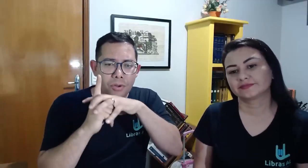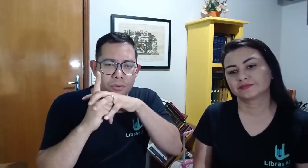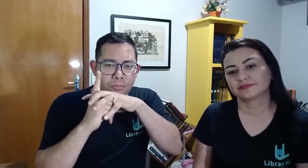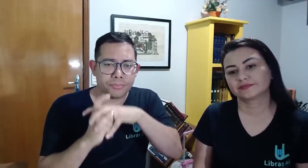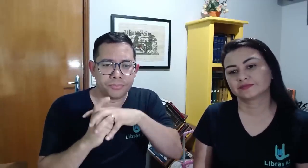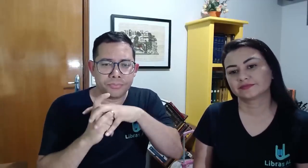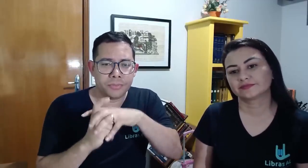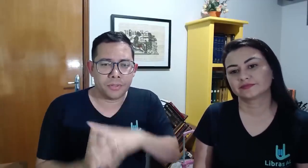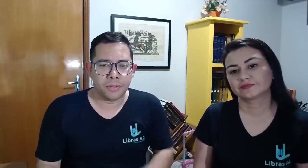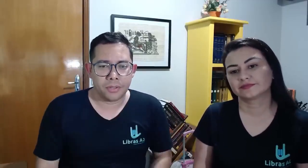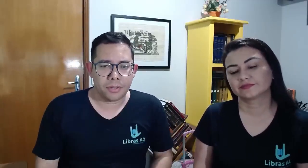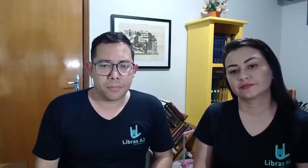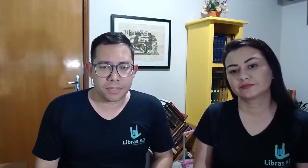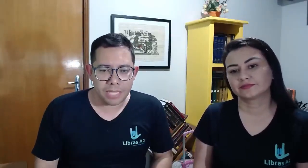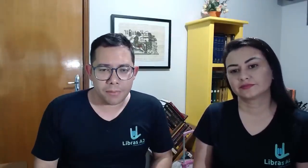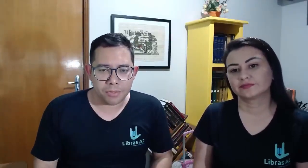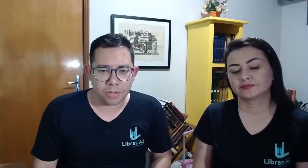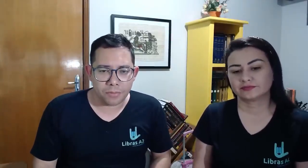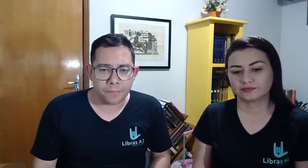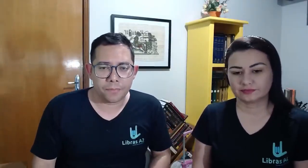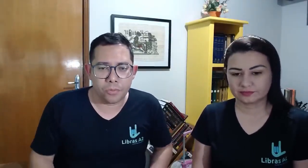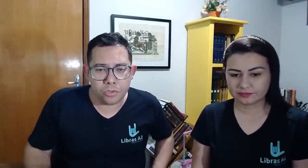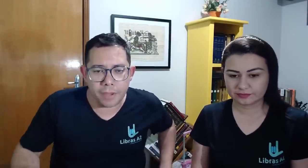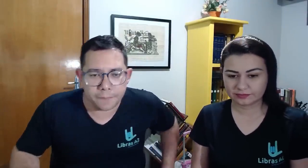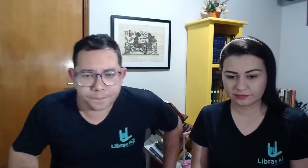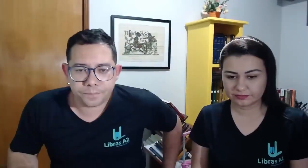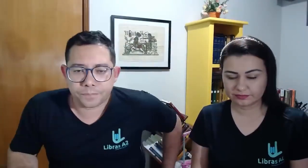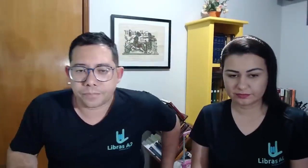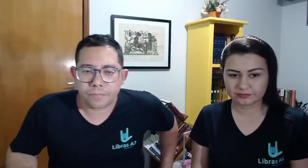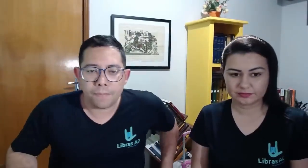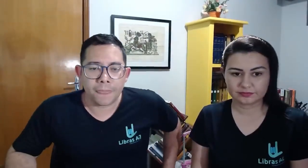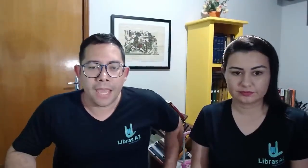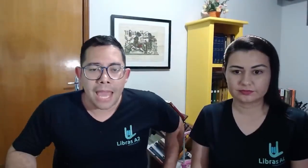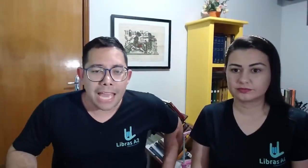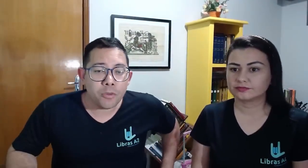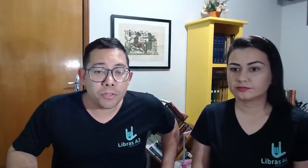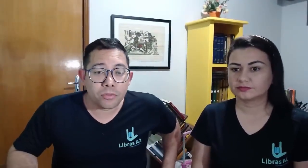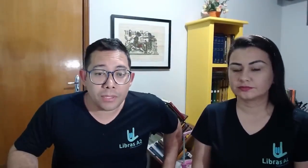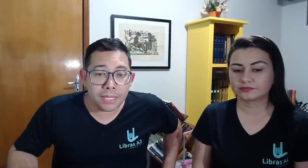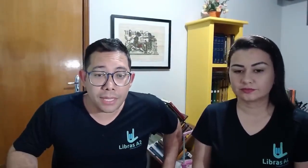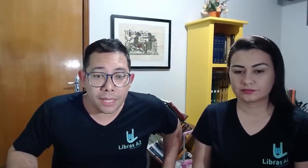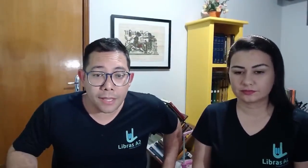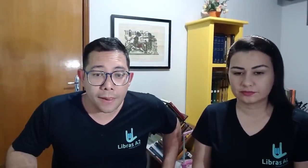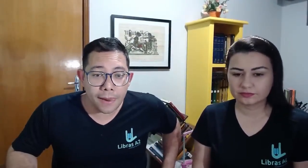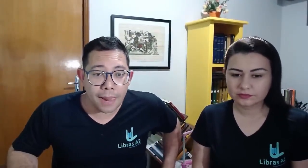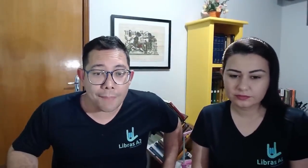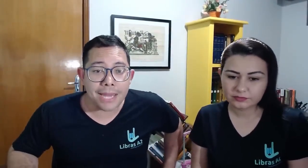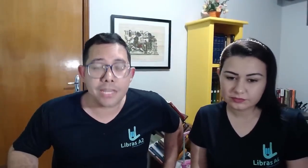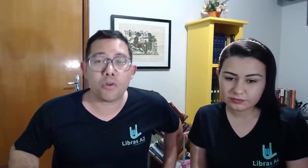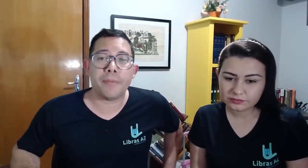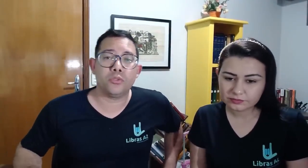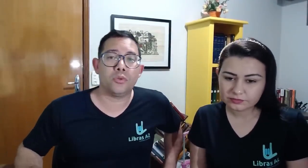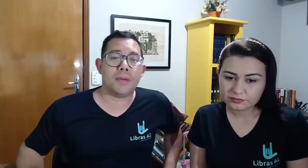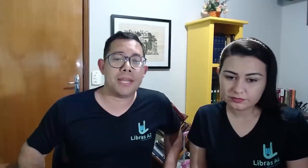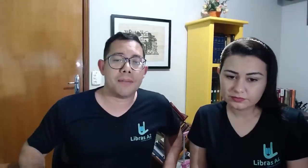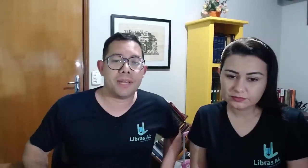morreu. Percebe, pessoal? Muito bem. Aí o pessoal até, a Maria comentou, né? A Maria